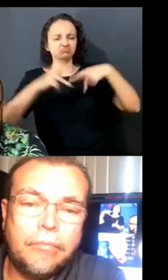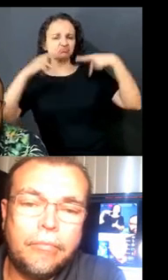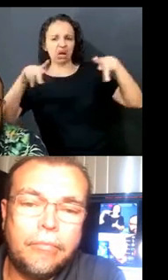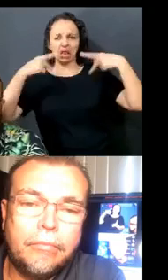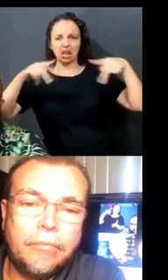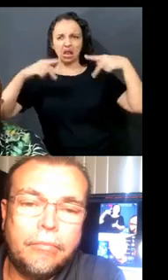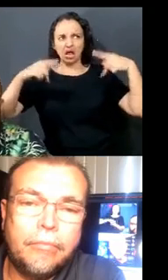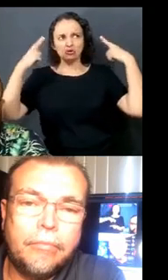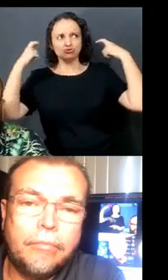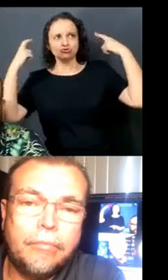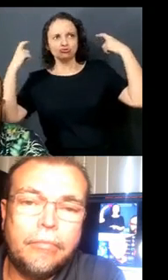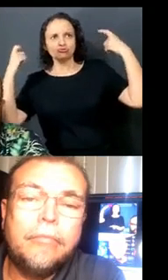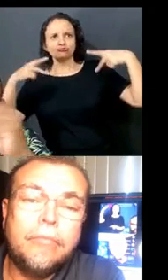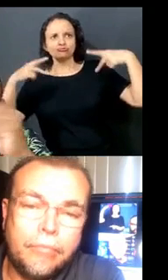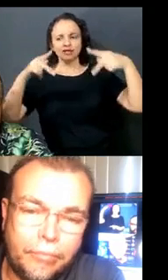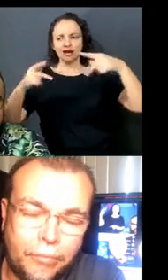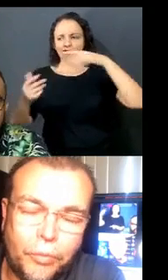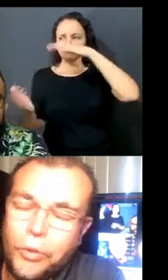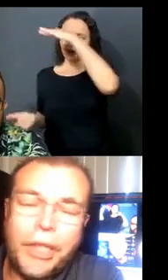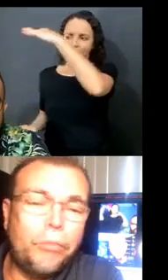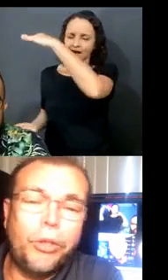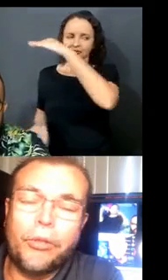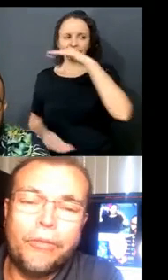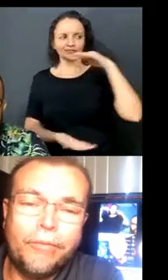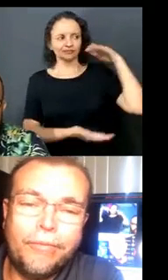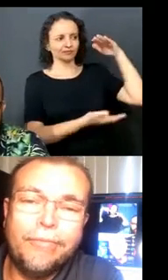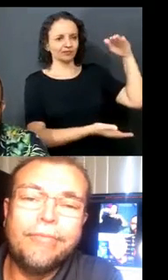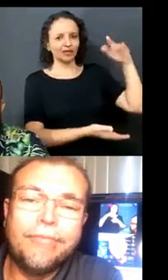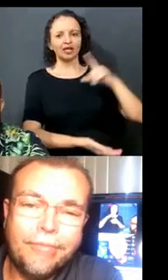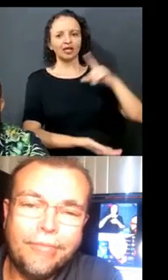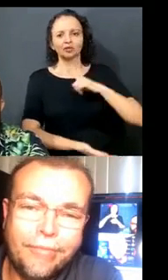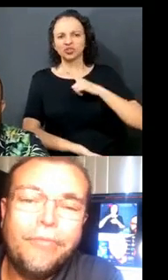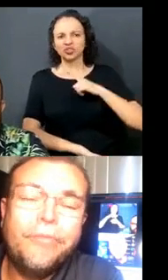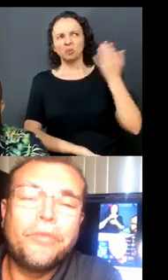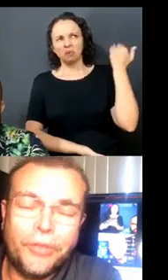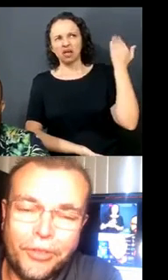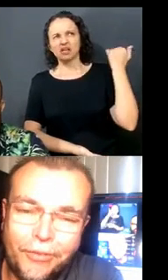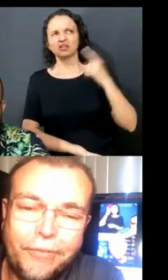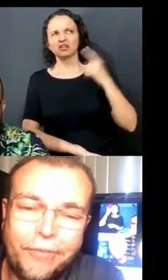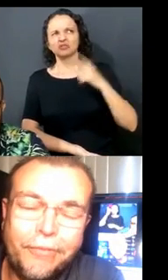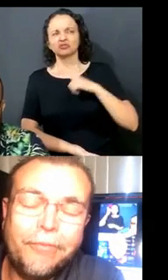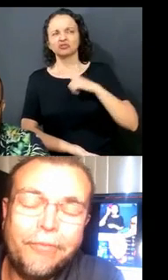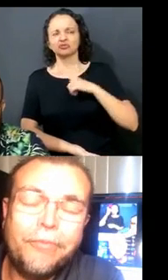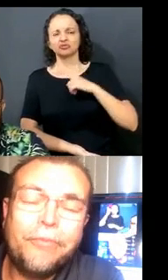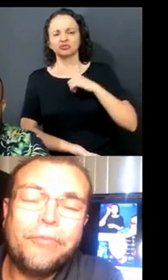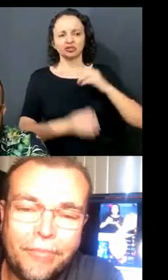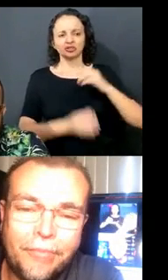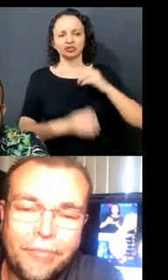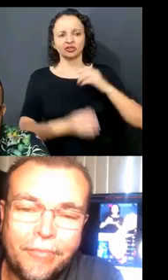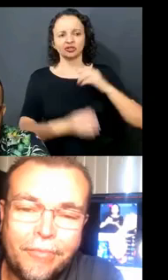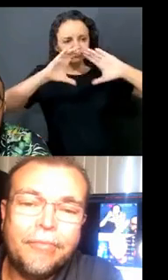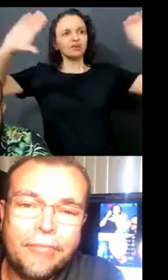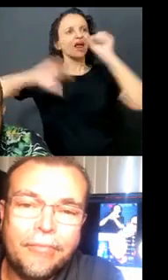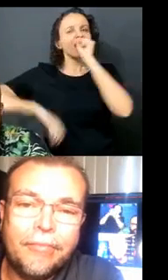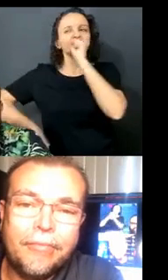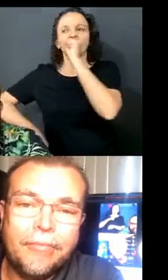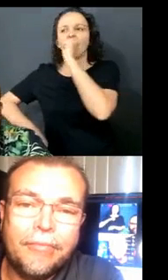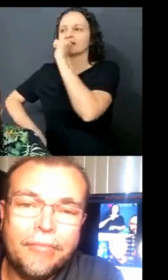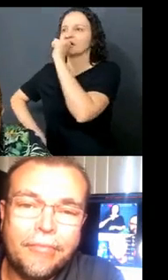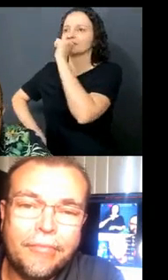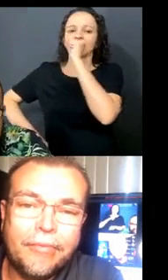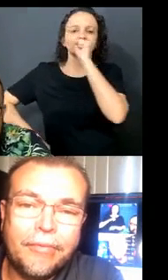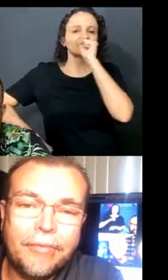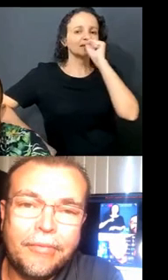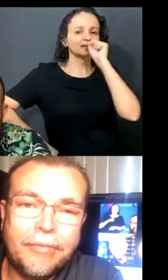se lembra aquele zoom que colocava na mão e muitos pregadores do interior pregavam isso aí, o microfone. Depois veio a era